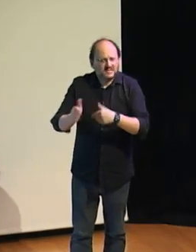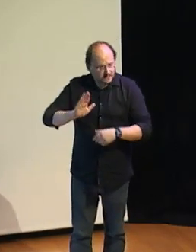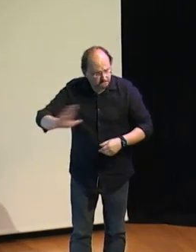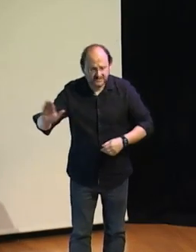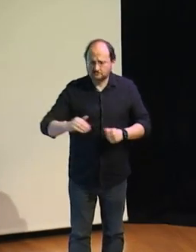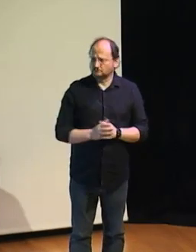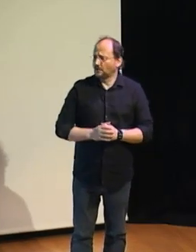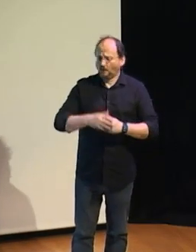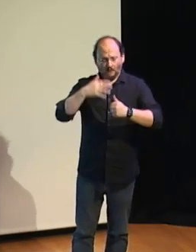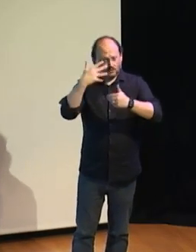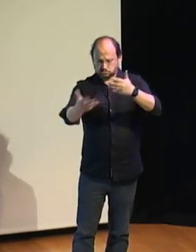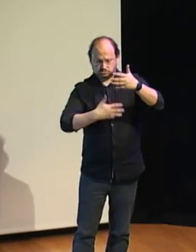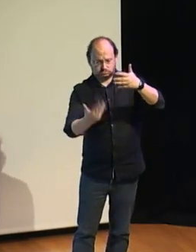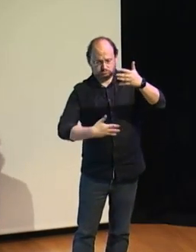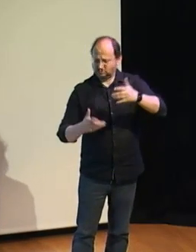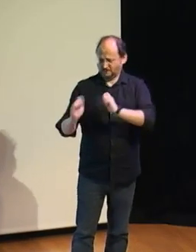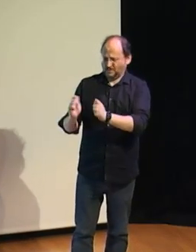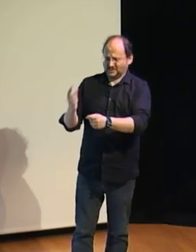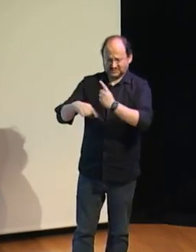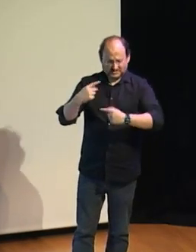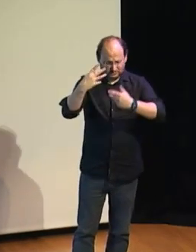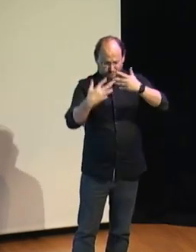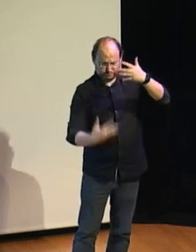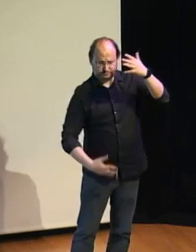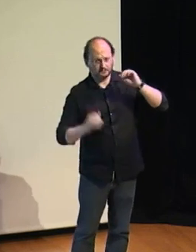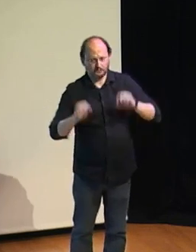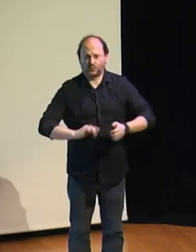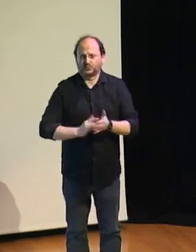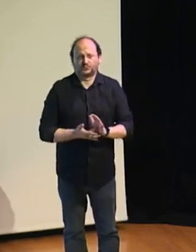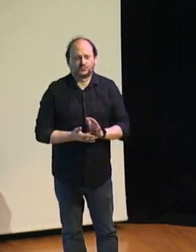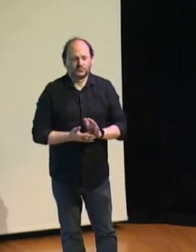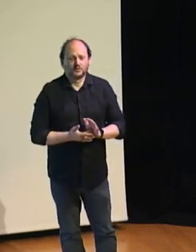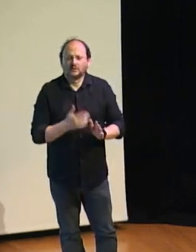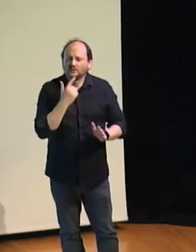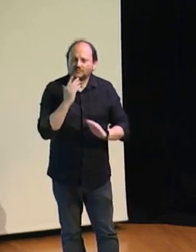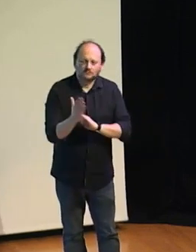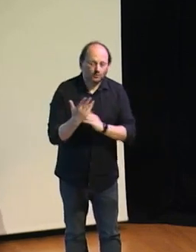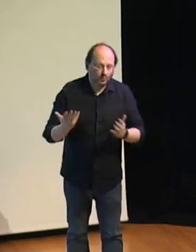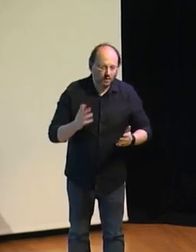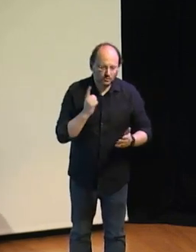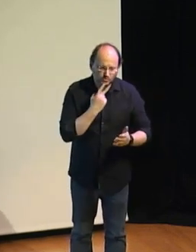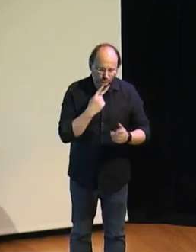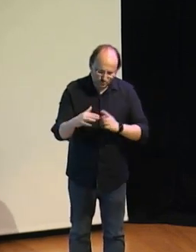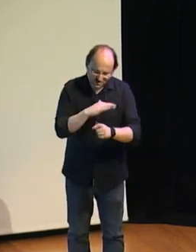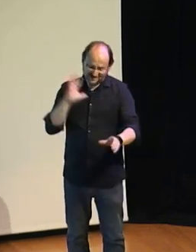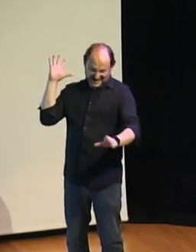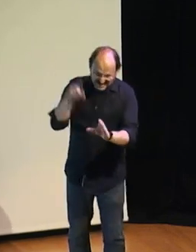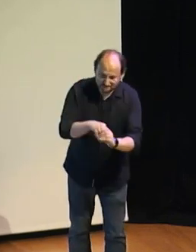personnes. Ou des métiers aussi qui étaient facilement identifiables. Donc il y avait des signes qui pouvaient qualifier tout un tas de catégories de personnes dans la